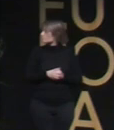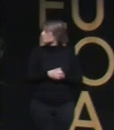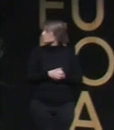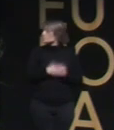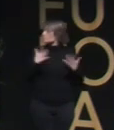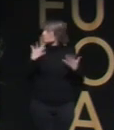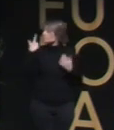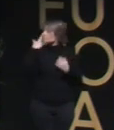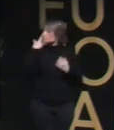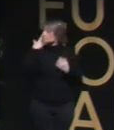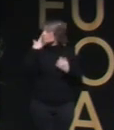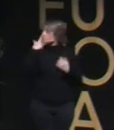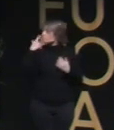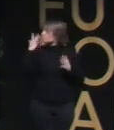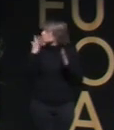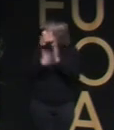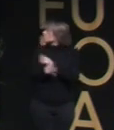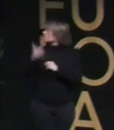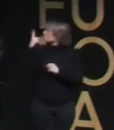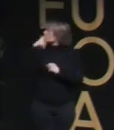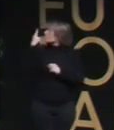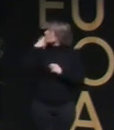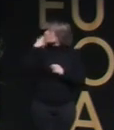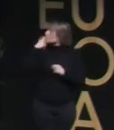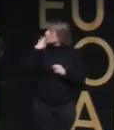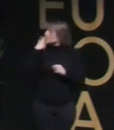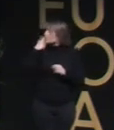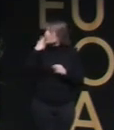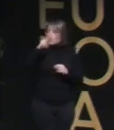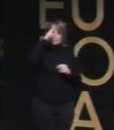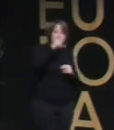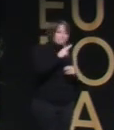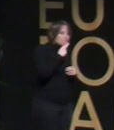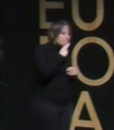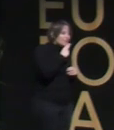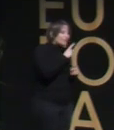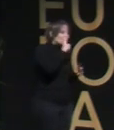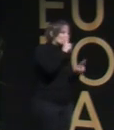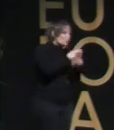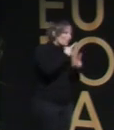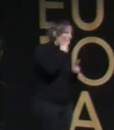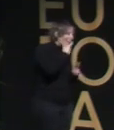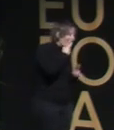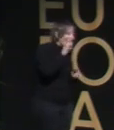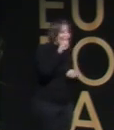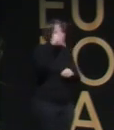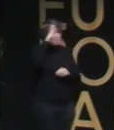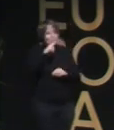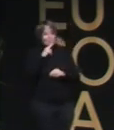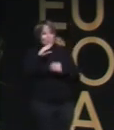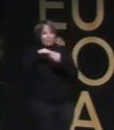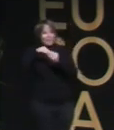Por lo tanto, padres ajo. ¿Vale? Yo digo que hay dos tipos, o padres ajo o padres cebolla. Yo prefiero ser padre